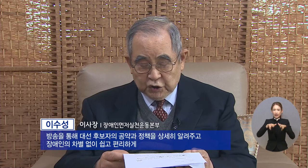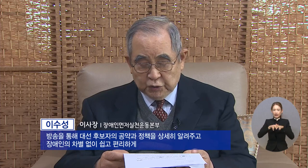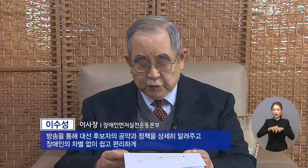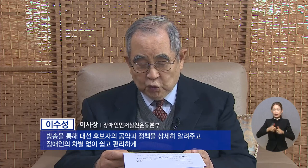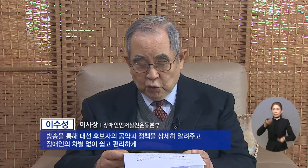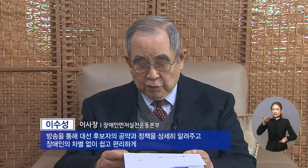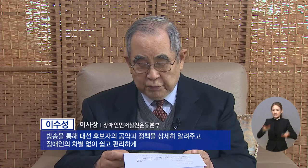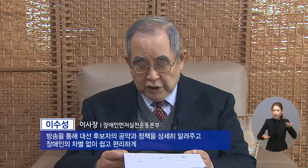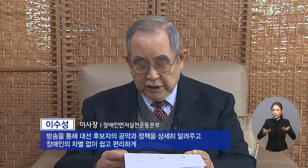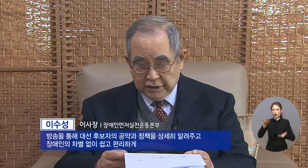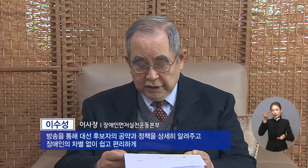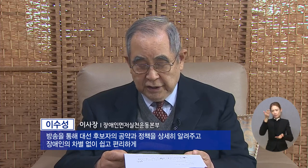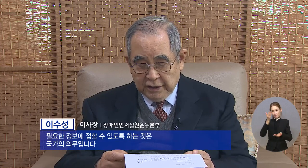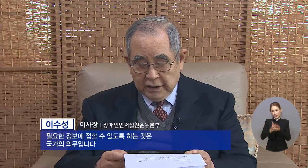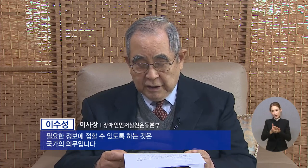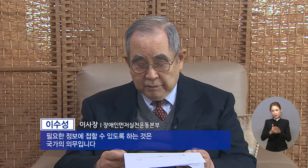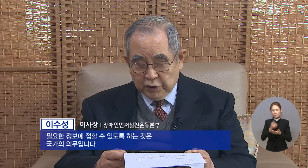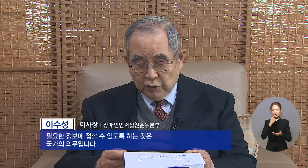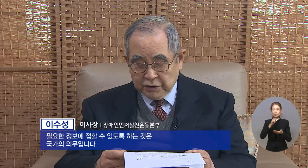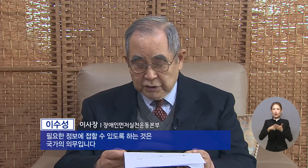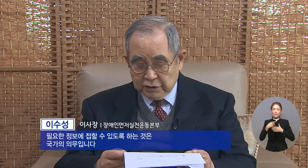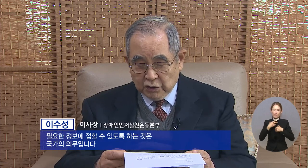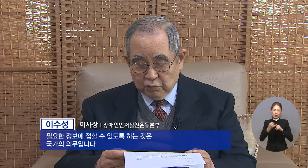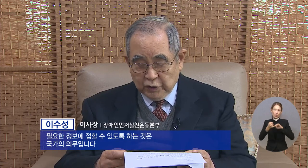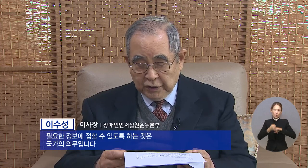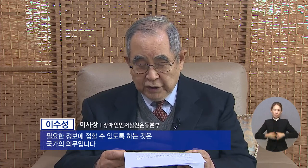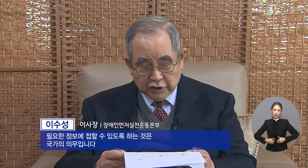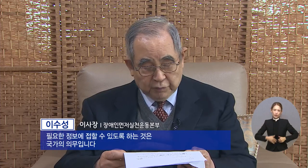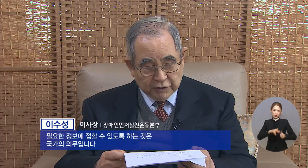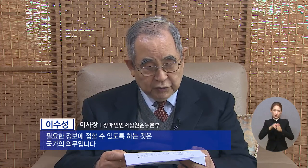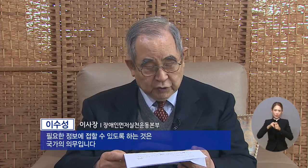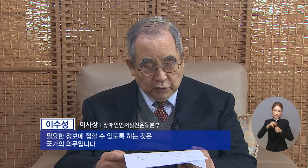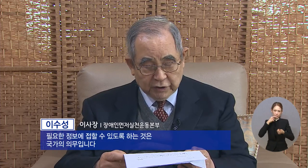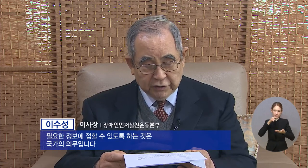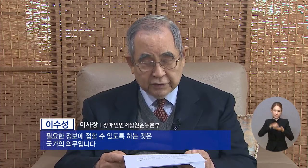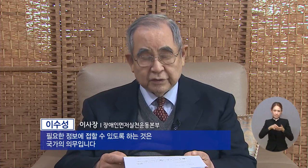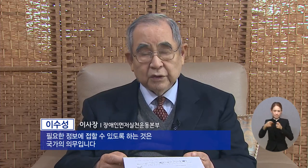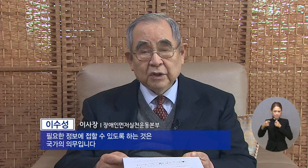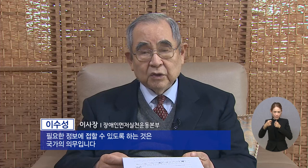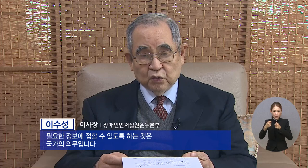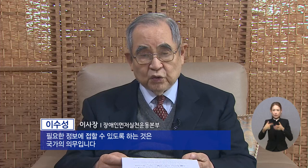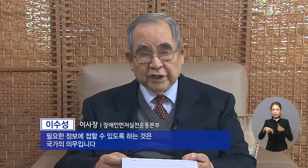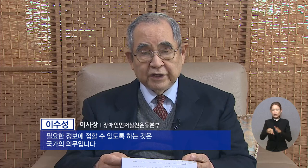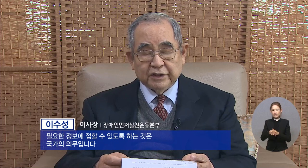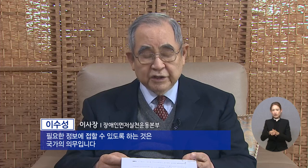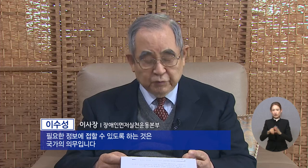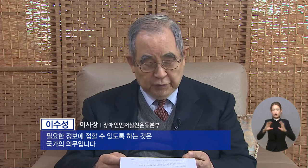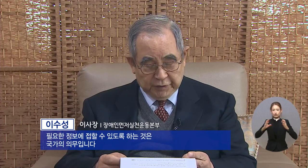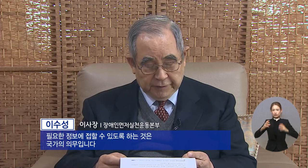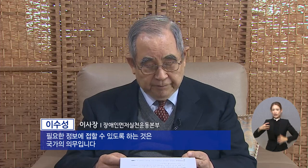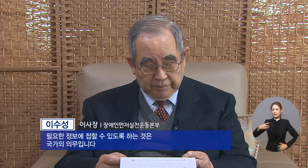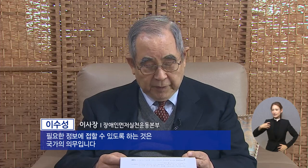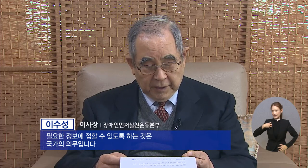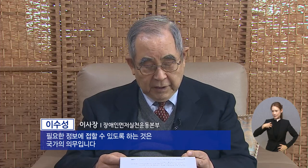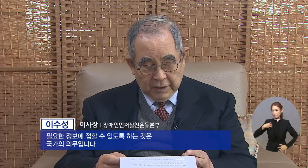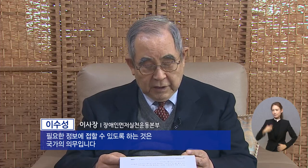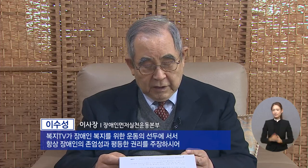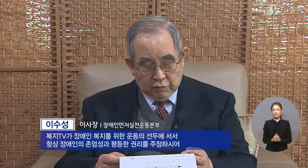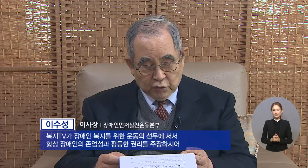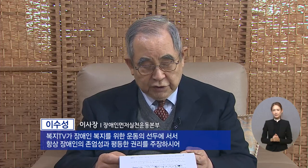쉽고 편리하게 필요한 정보에 접할 수 있도록 하는 것은 국가의 의무입니다.